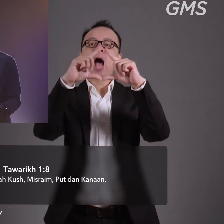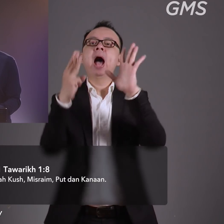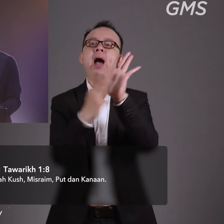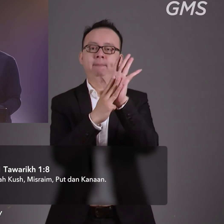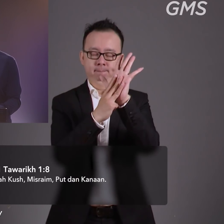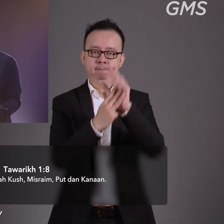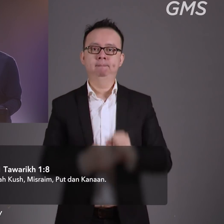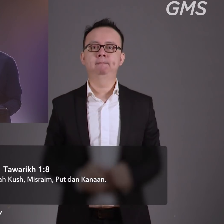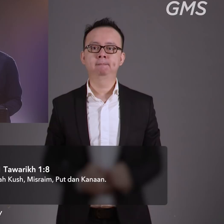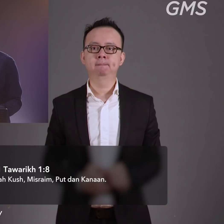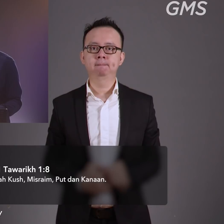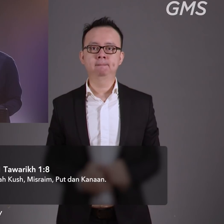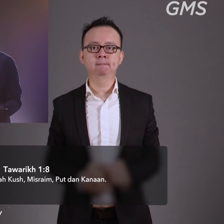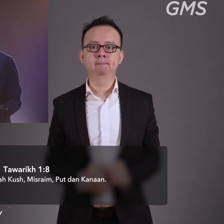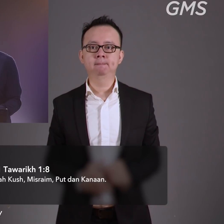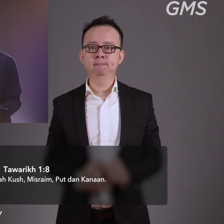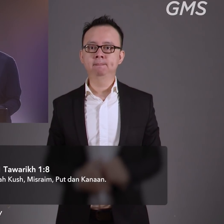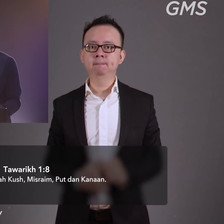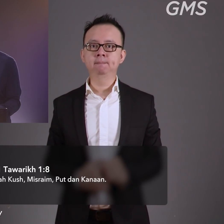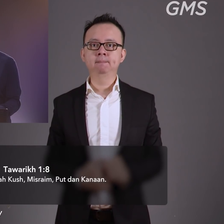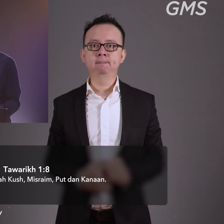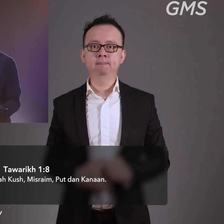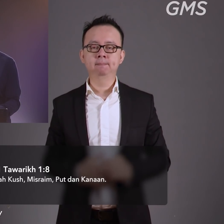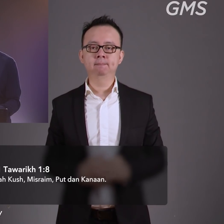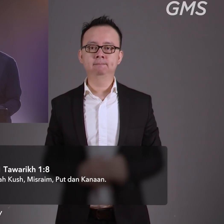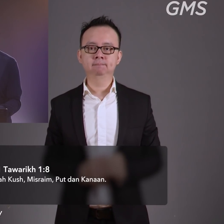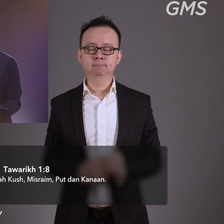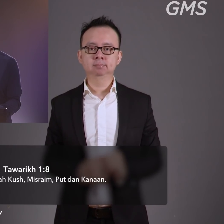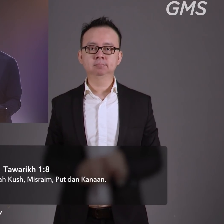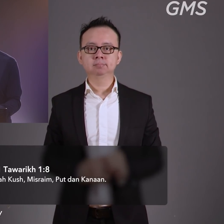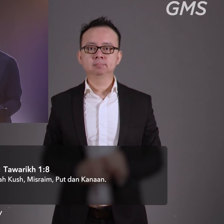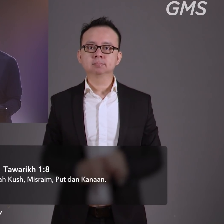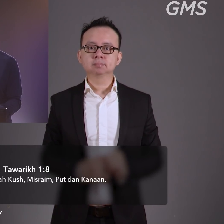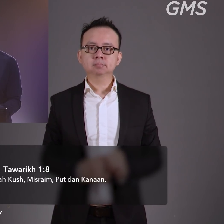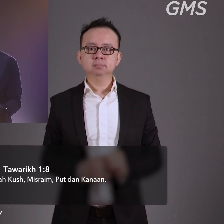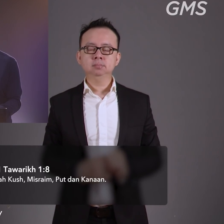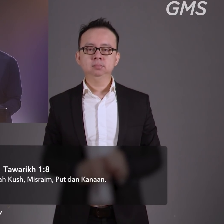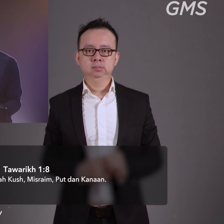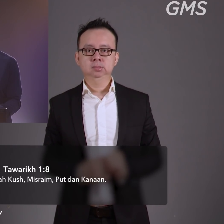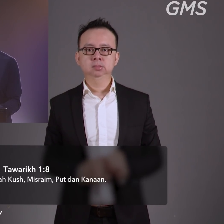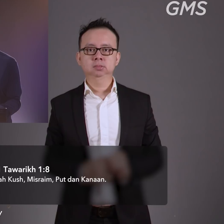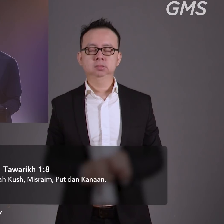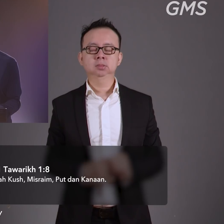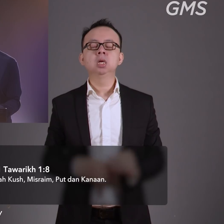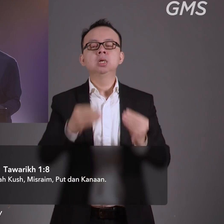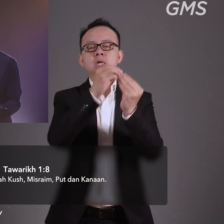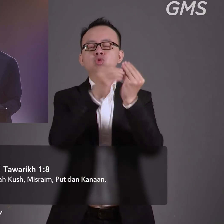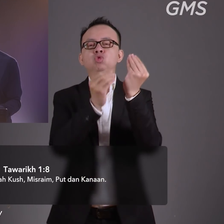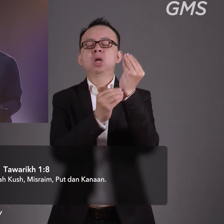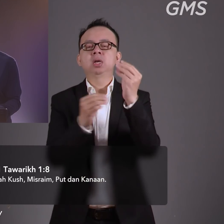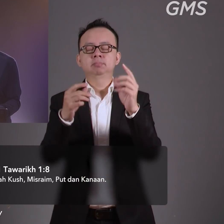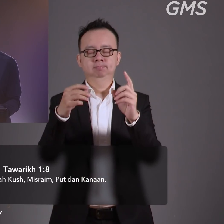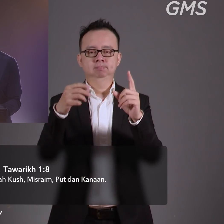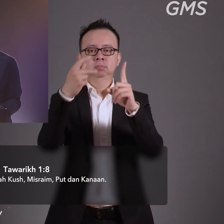dikutuki. Karena cerita-ceritain ketelanjangan papanya, ini orang hatinya gak benar. Nah, keturunan Ham banyak kutuknya di dalamnya, tidak